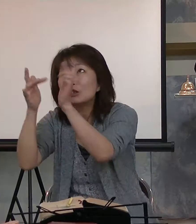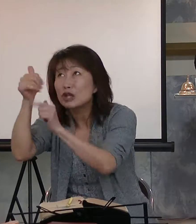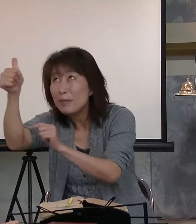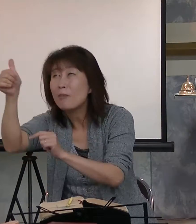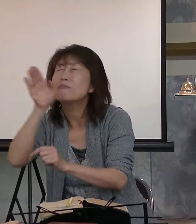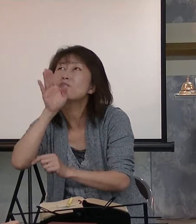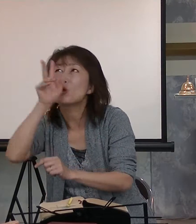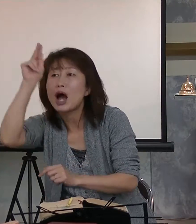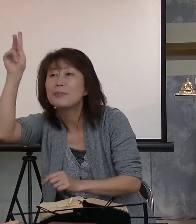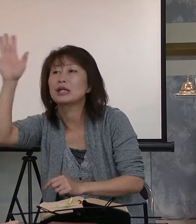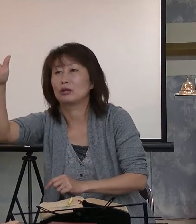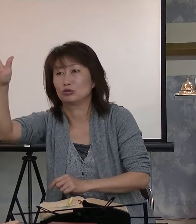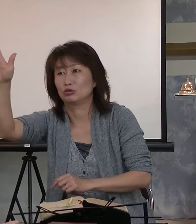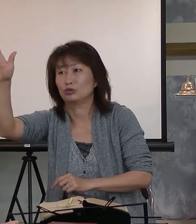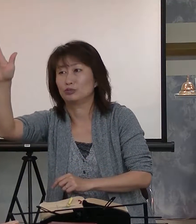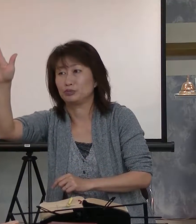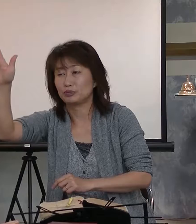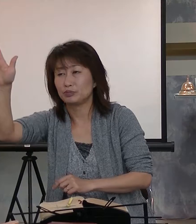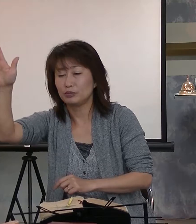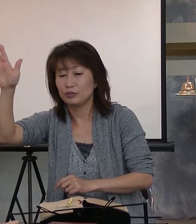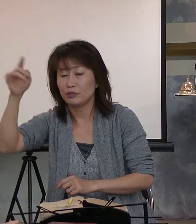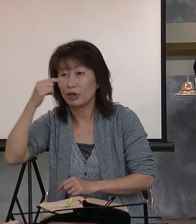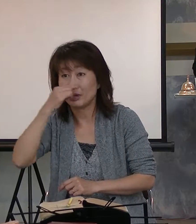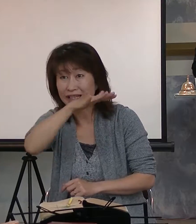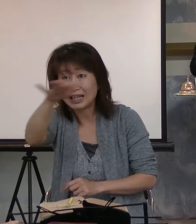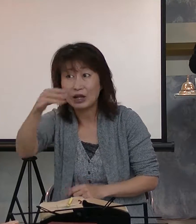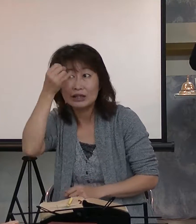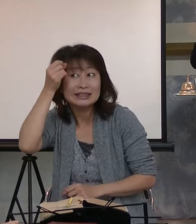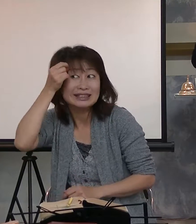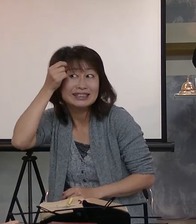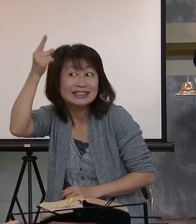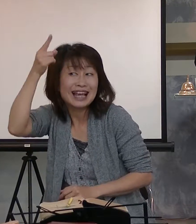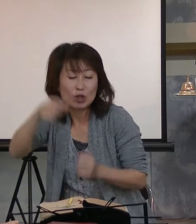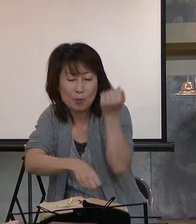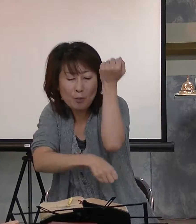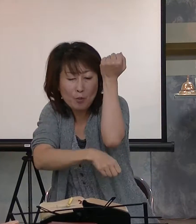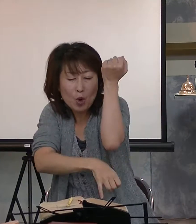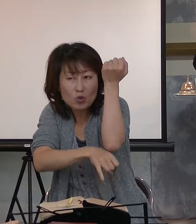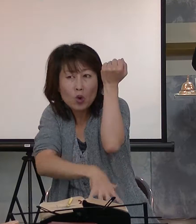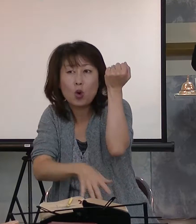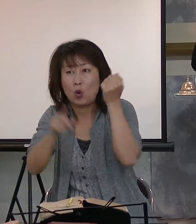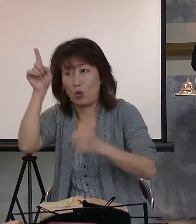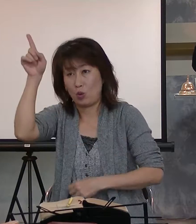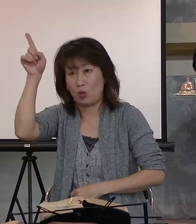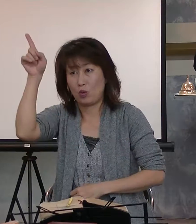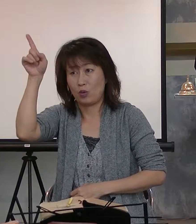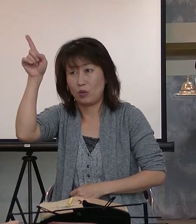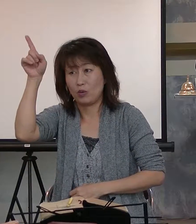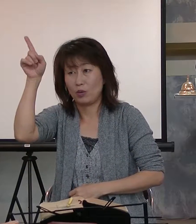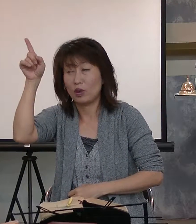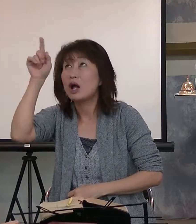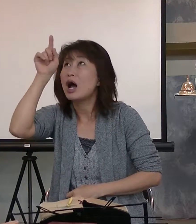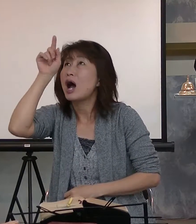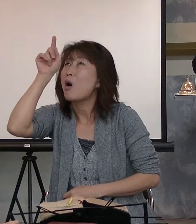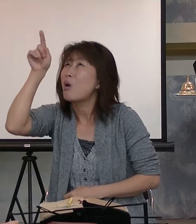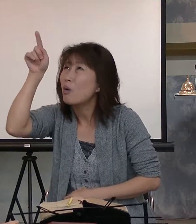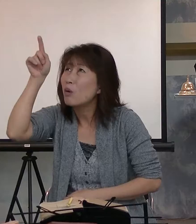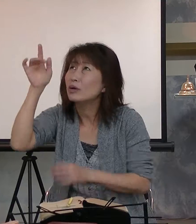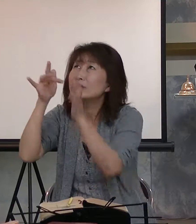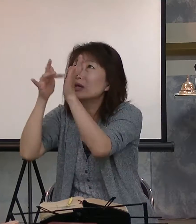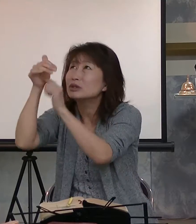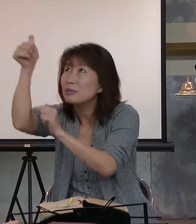我々の知恵の元であるから、その神を心から愛しているか。